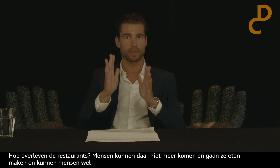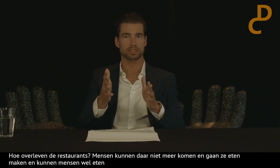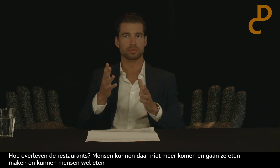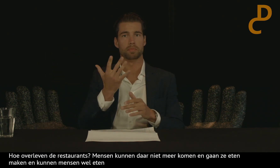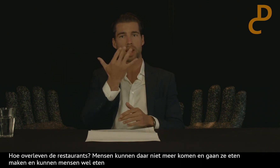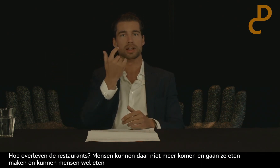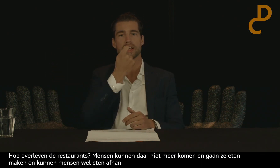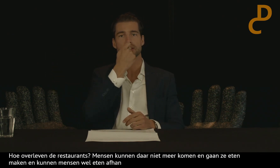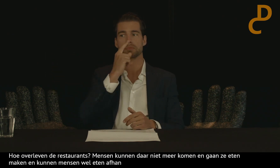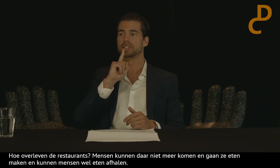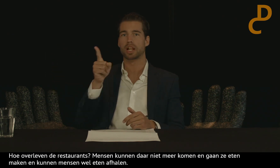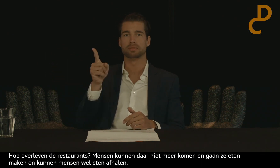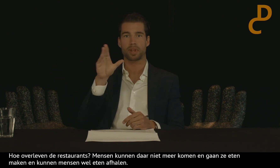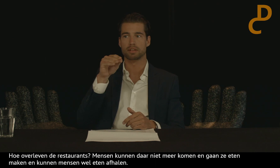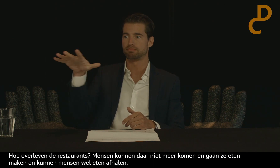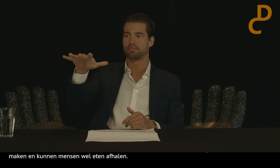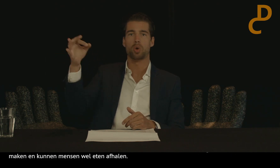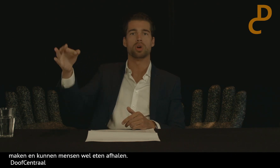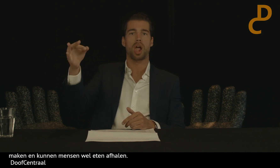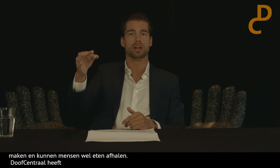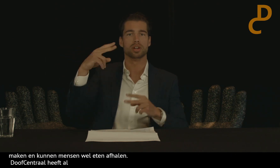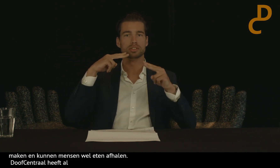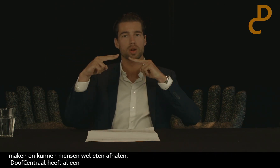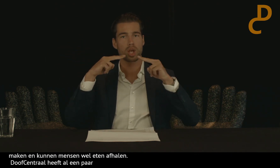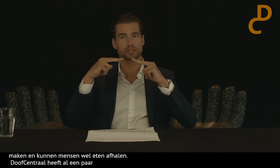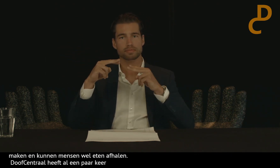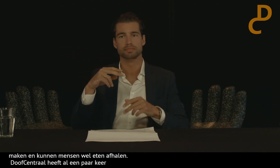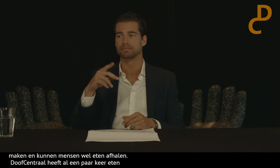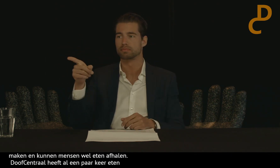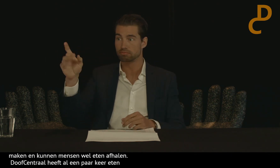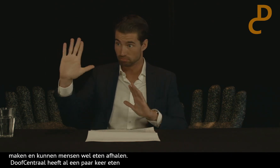En Doof Centraal heeft dus al een paar keer eten besteld bij lokale restaurants.